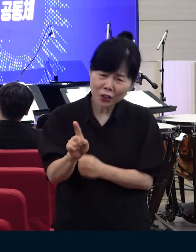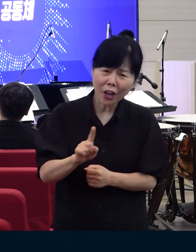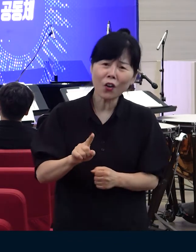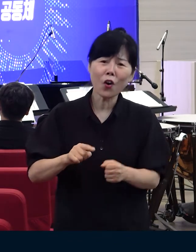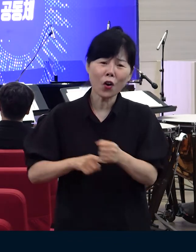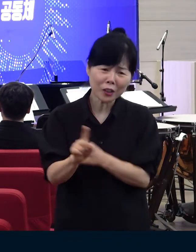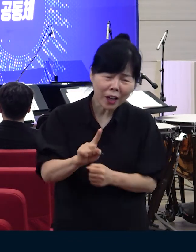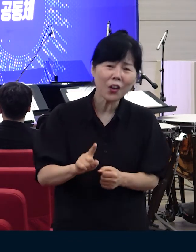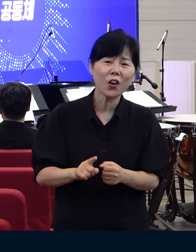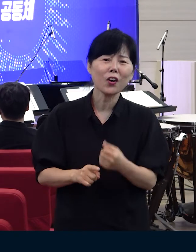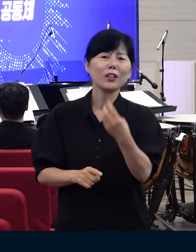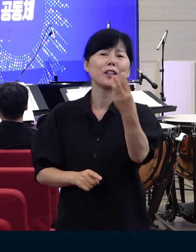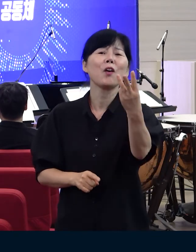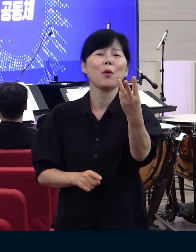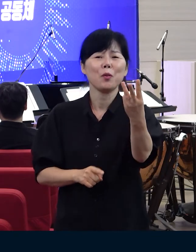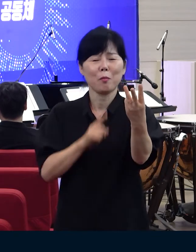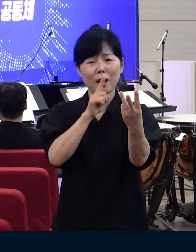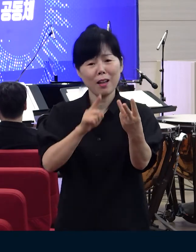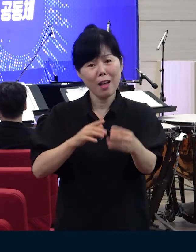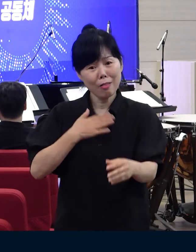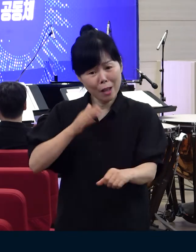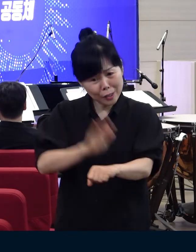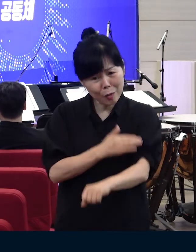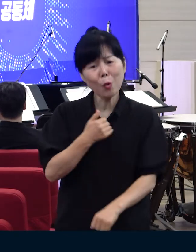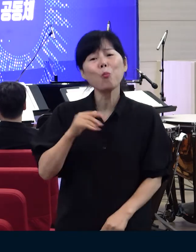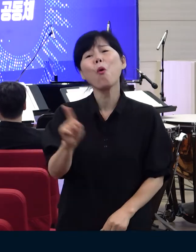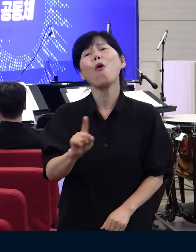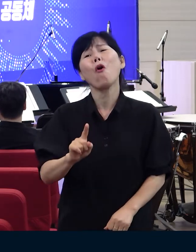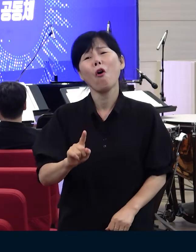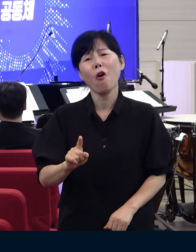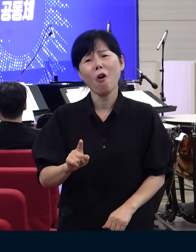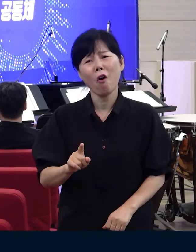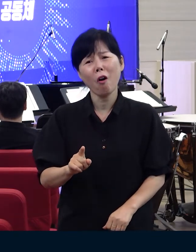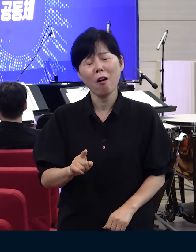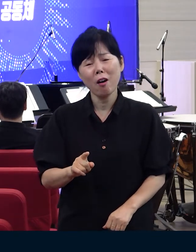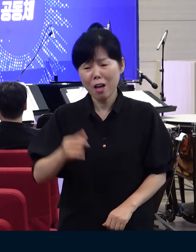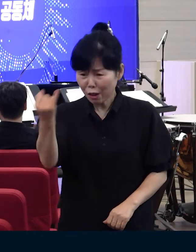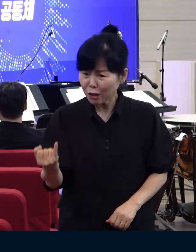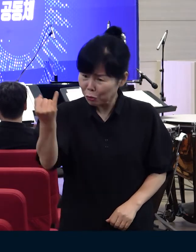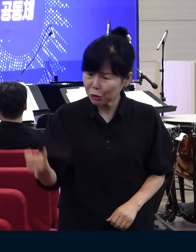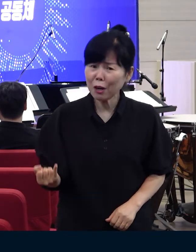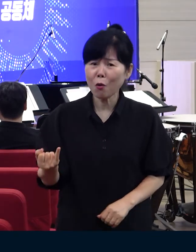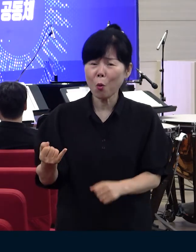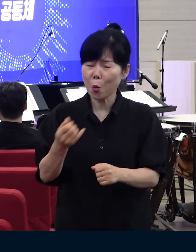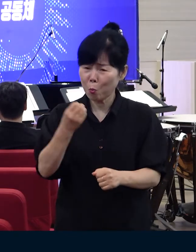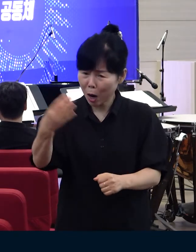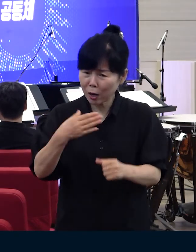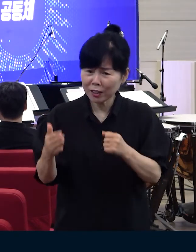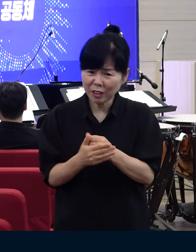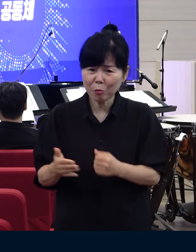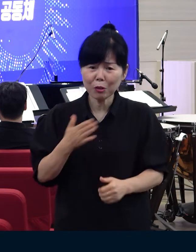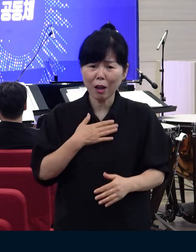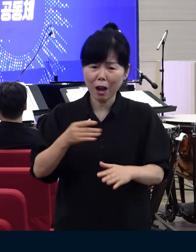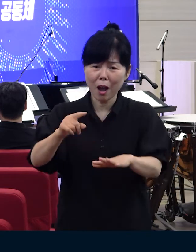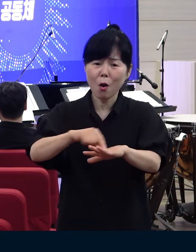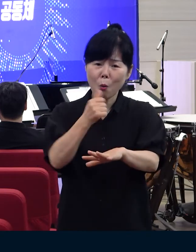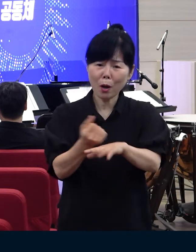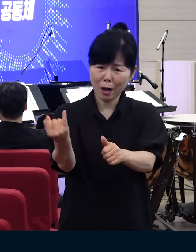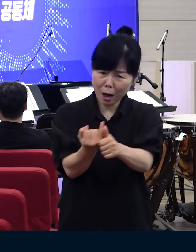뭘 잘못했냐 그 말이에요. 네가 너희 동생이라고 그래가지고 그래 데려왔는데